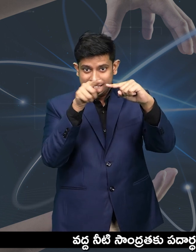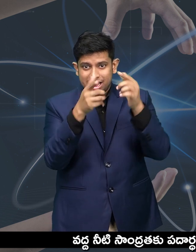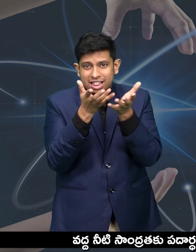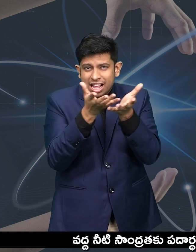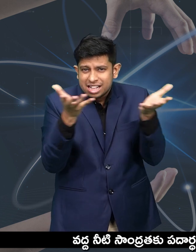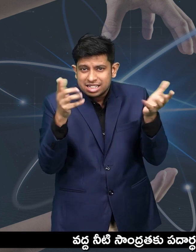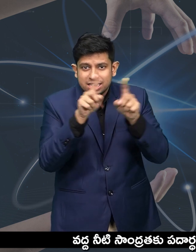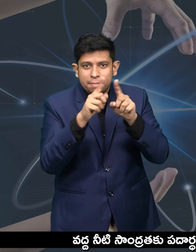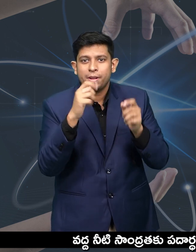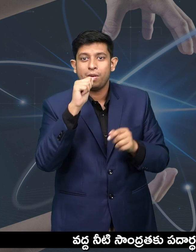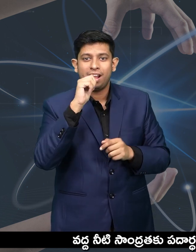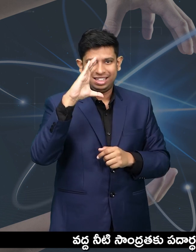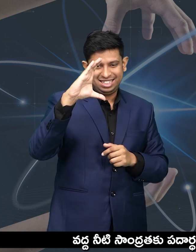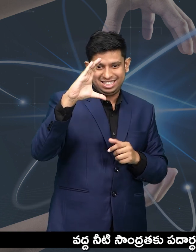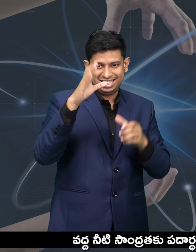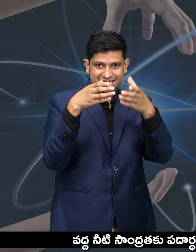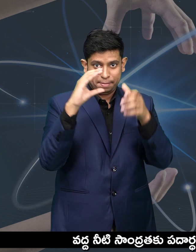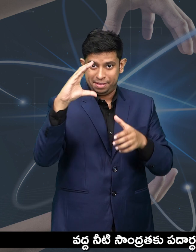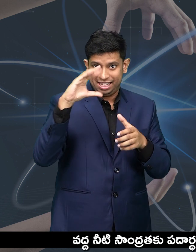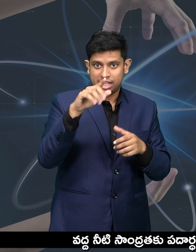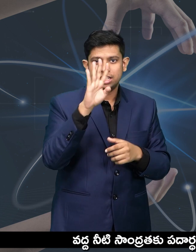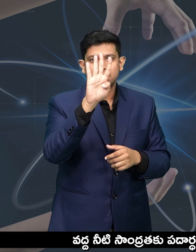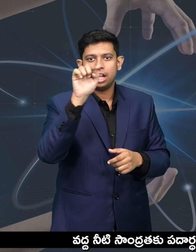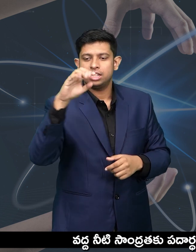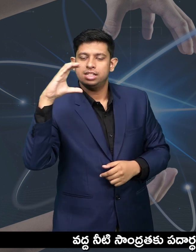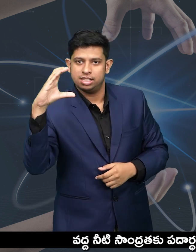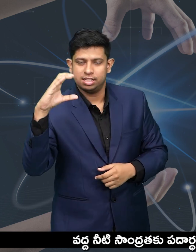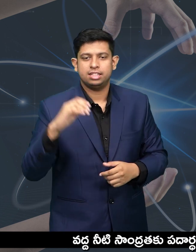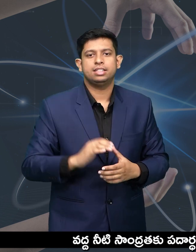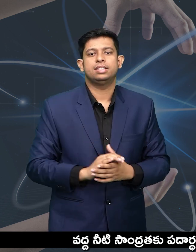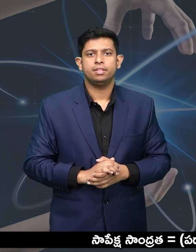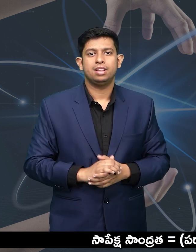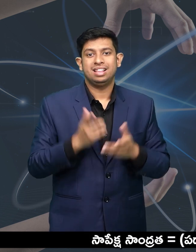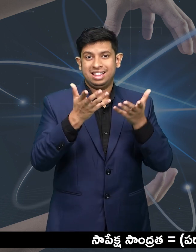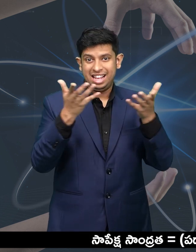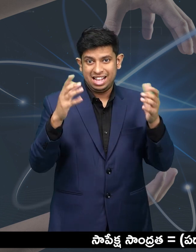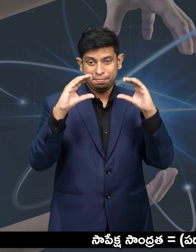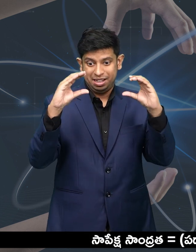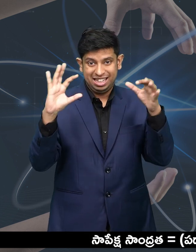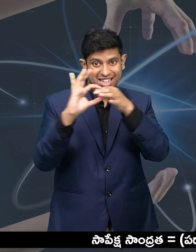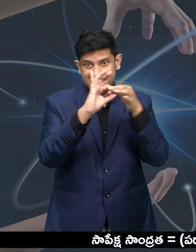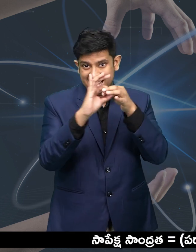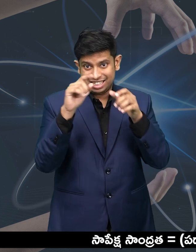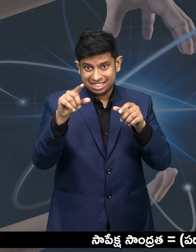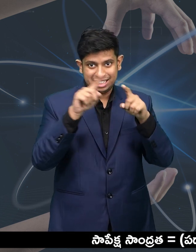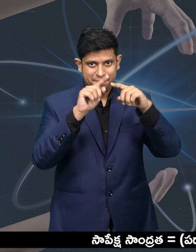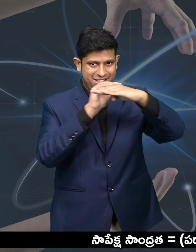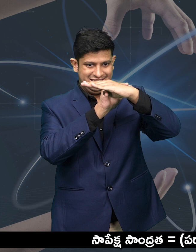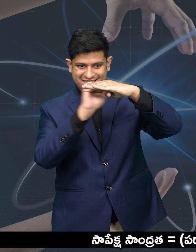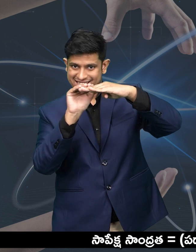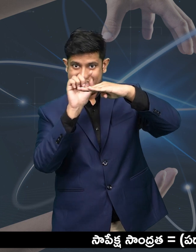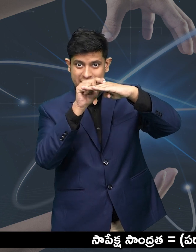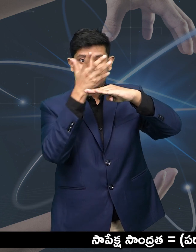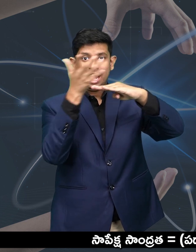యొక్క సాంద్రత యొక్క నిష్పత్తిగా నిర్వచించబడింది. సాపేక్ష సాంద్రత